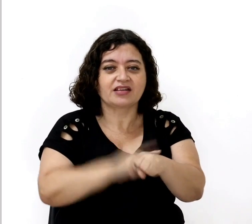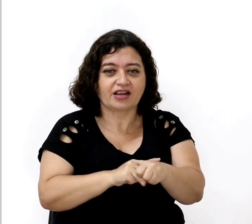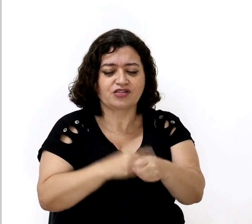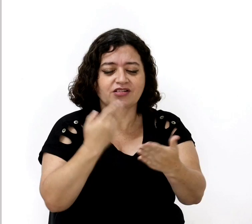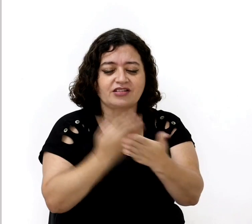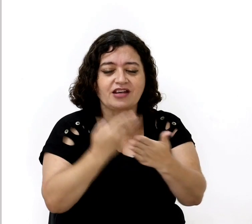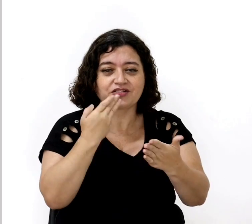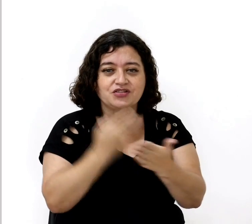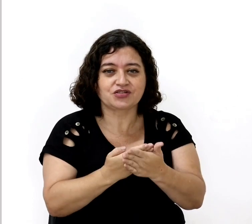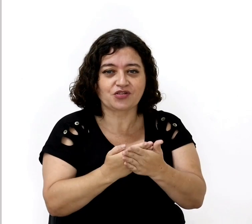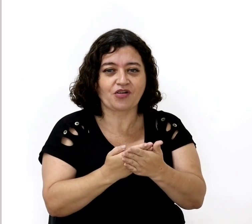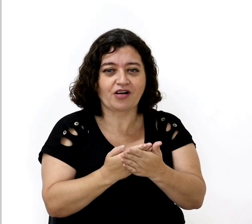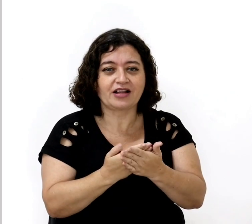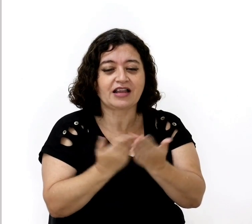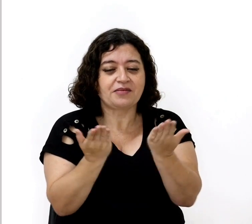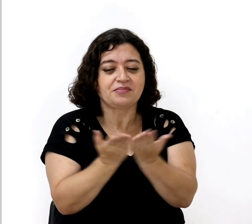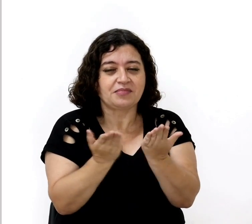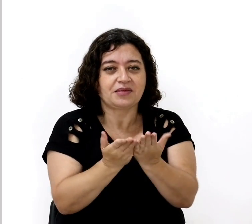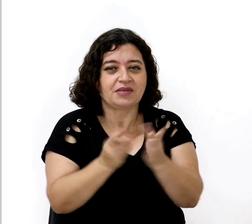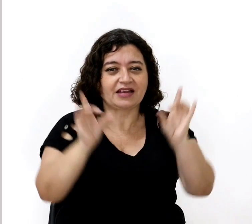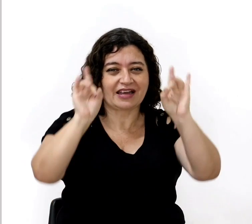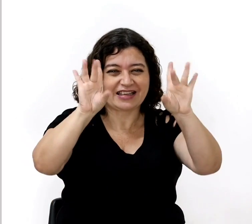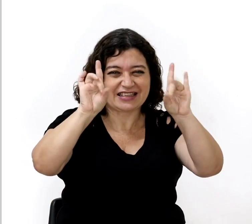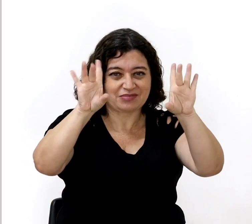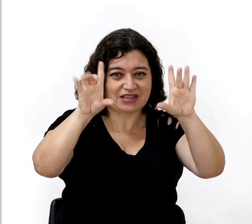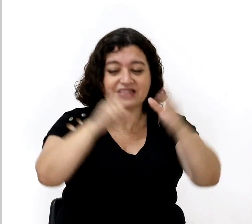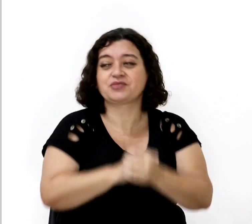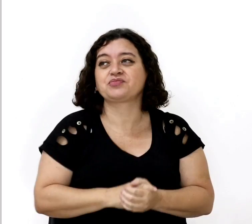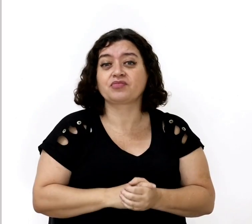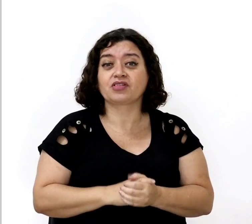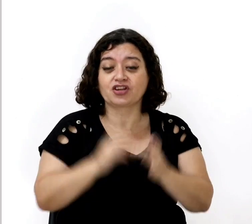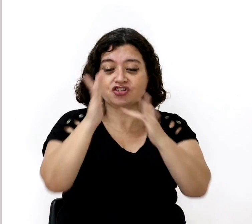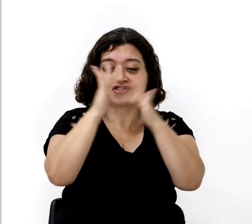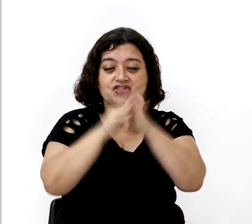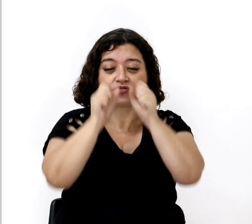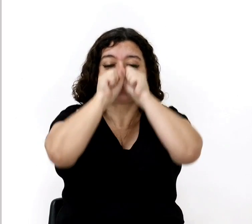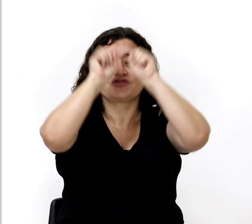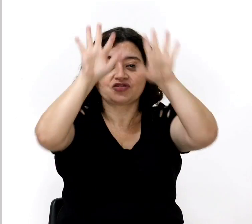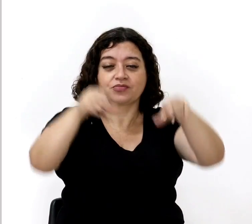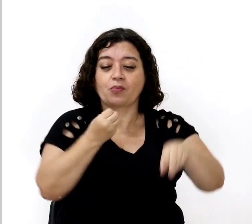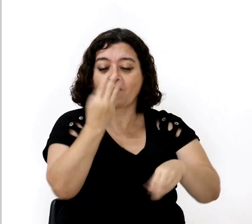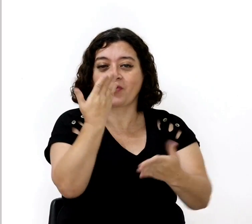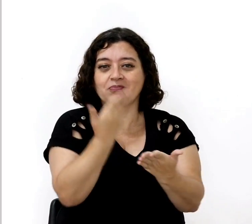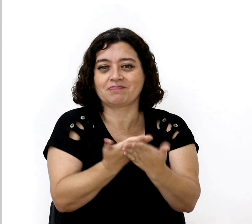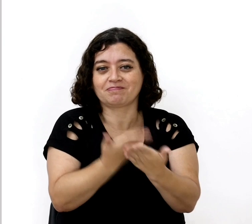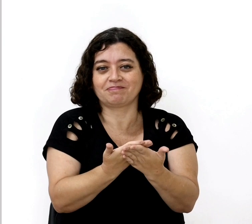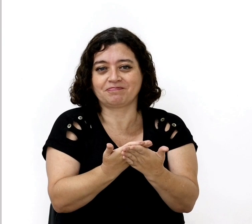escola bíblica especial. Que Jesus te abençoe e bons estudos.